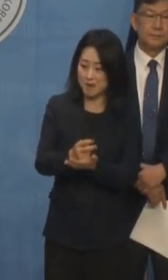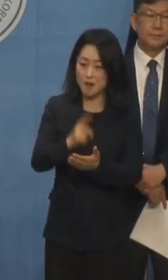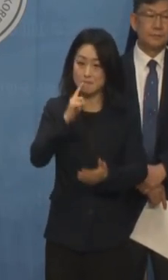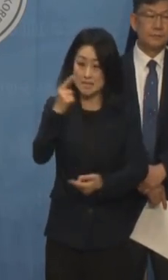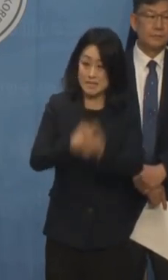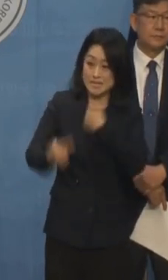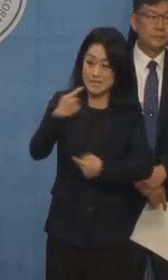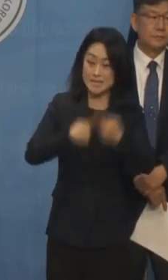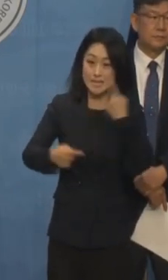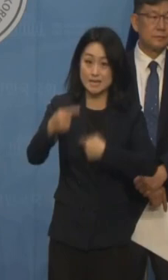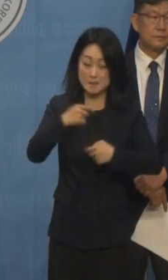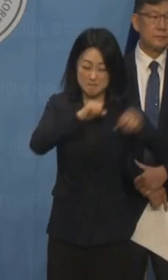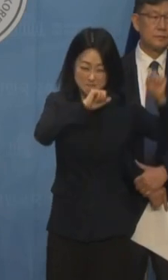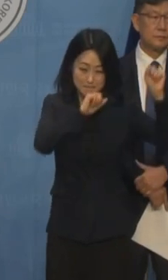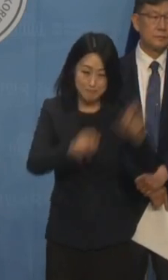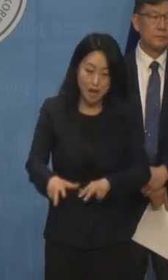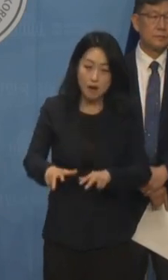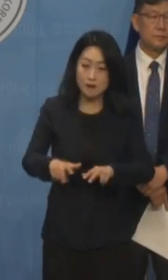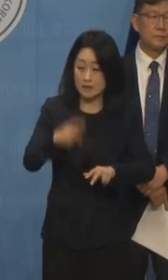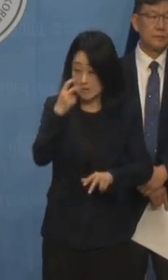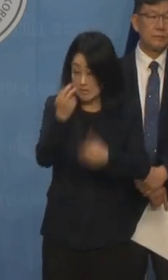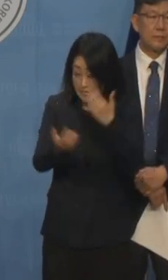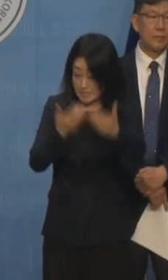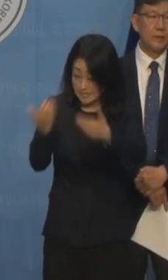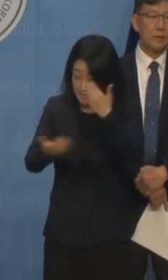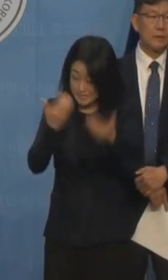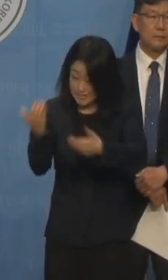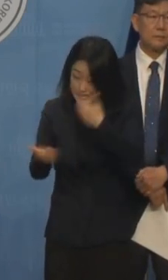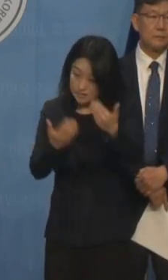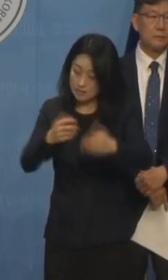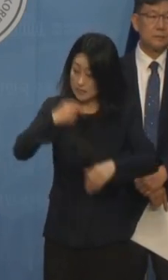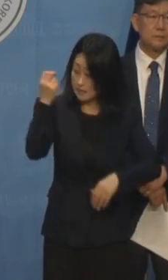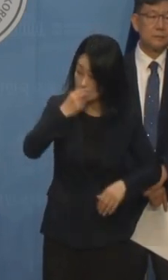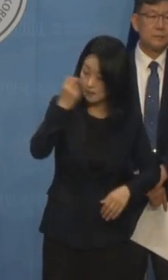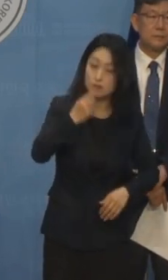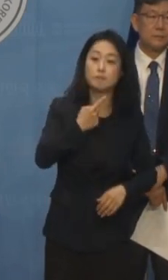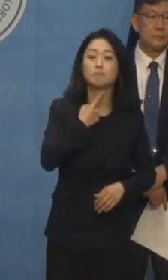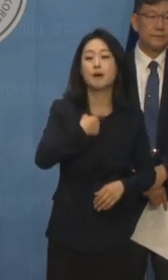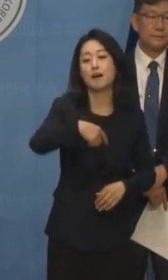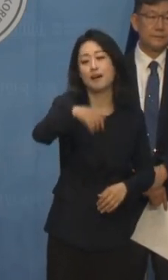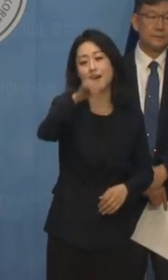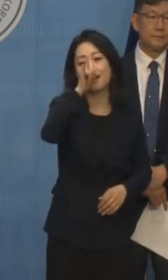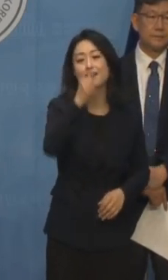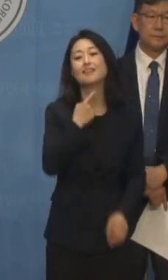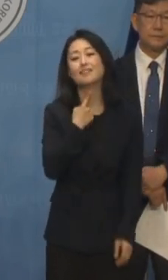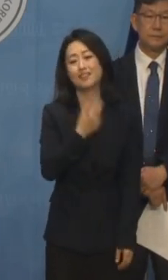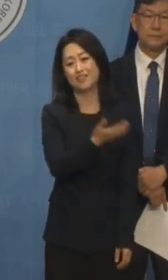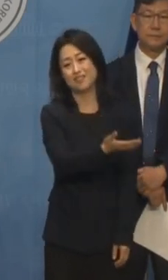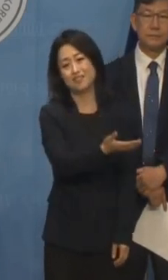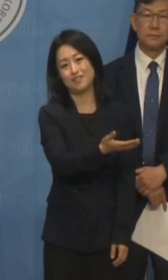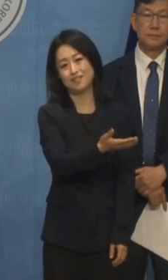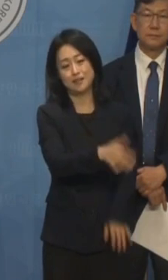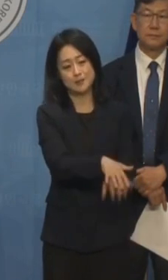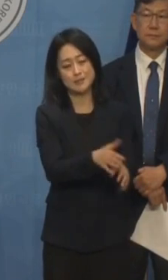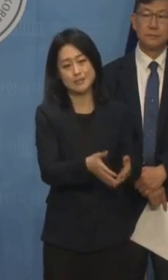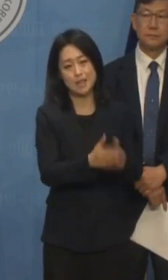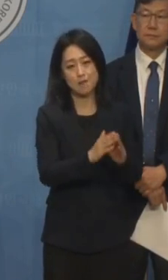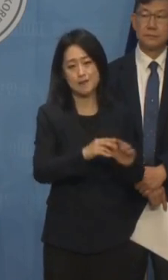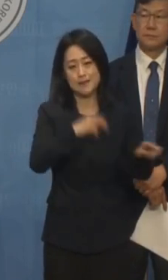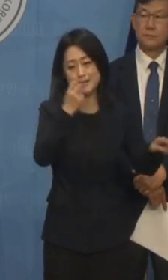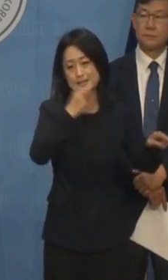신고가 접수되자마자 마치 기다렸다는 듯이 정광석화식으로 TF를